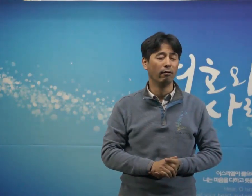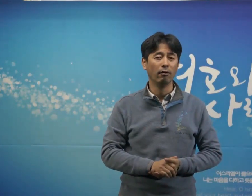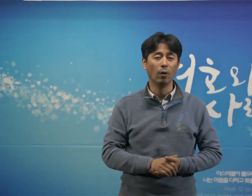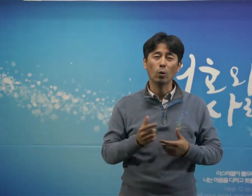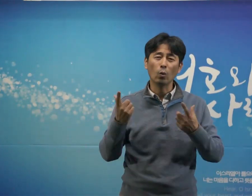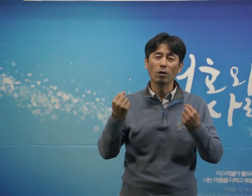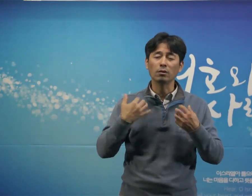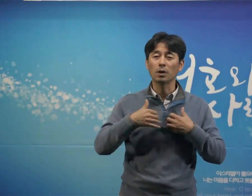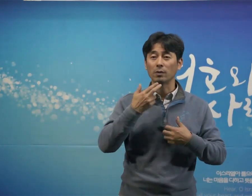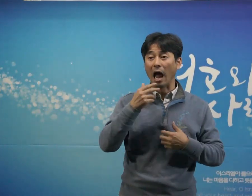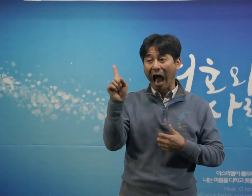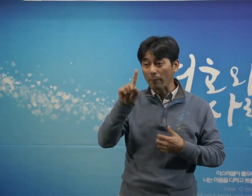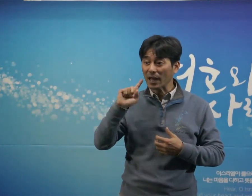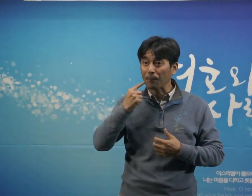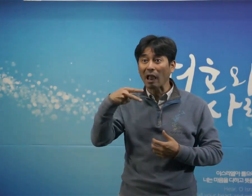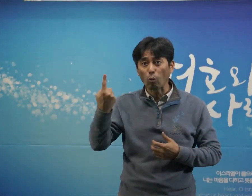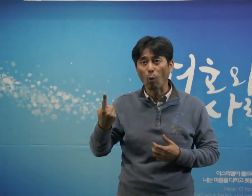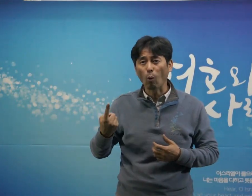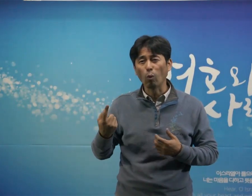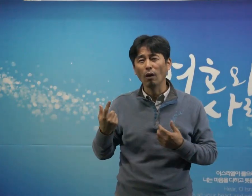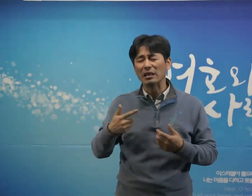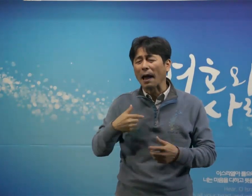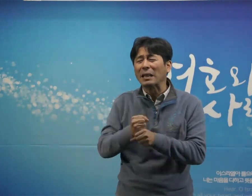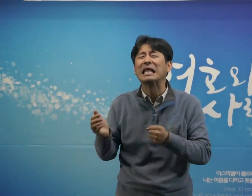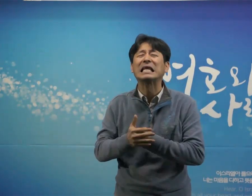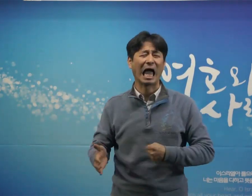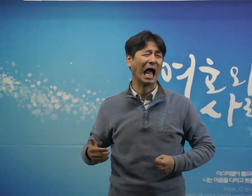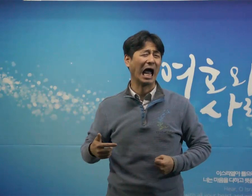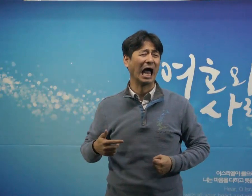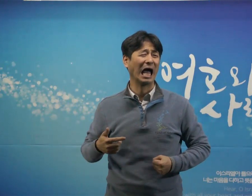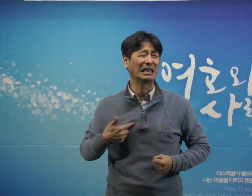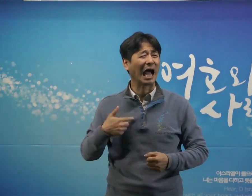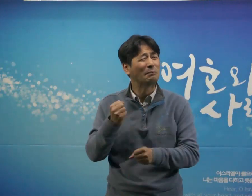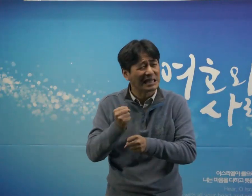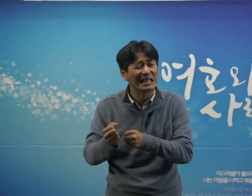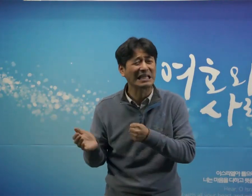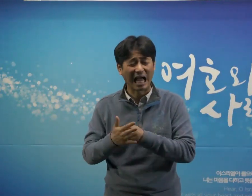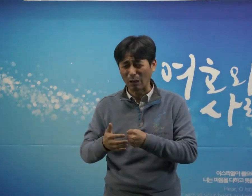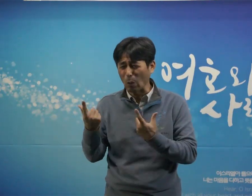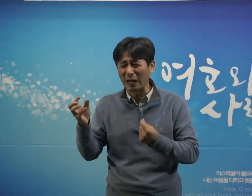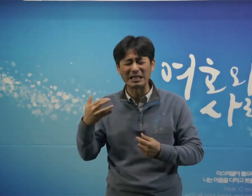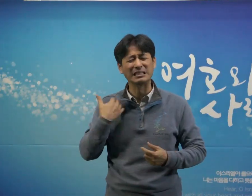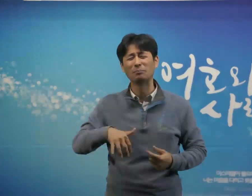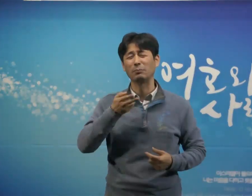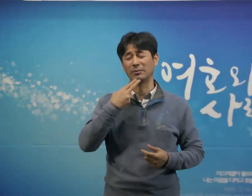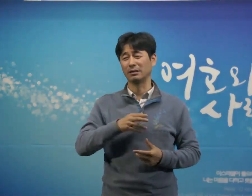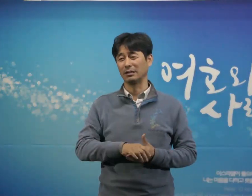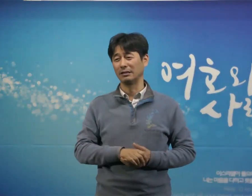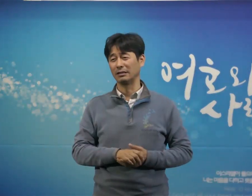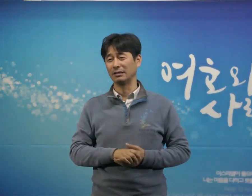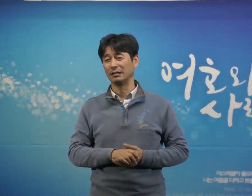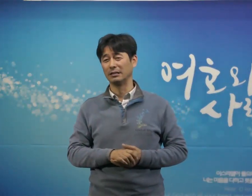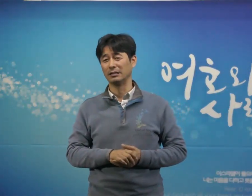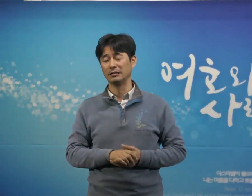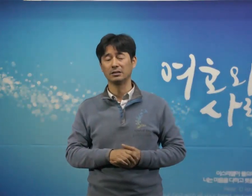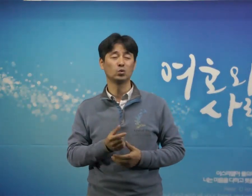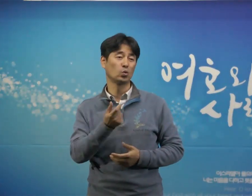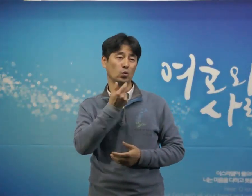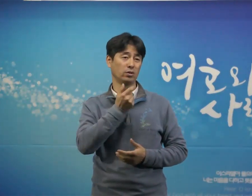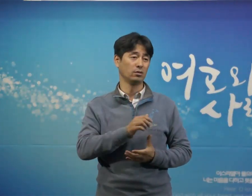예전에 했던 그런 것을 지루했고 아무리 예뻐도 제가 만들었는데 그것을 또